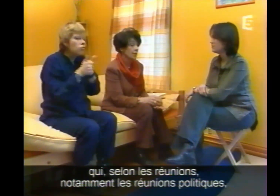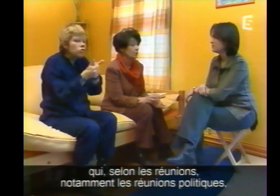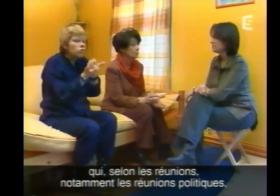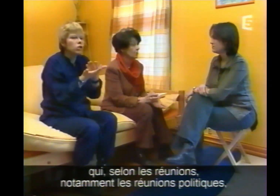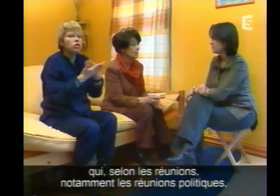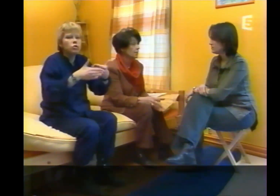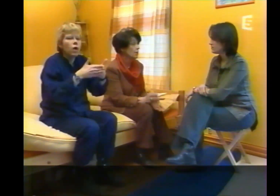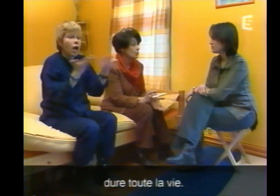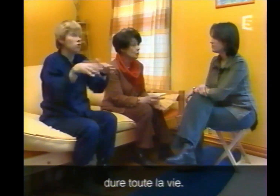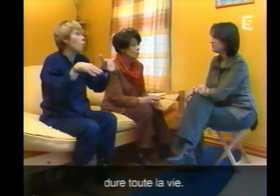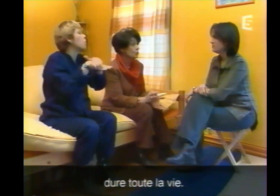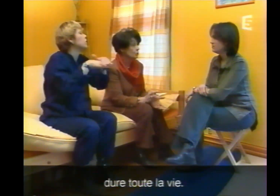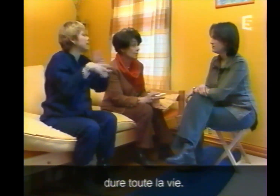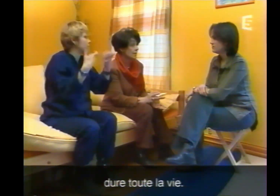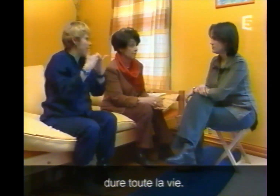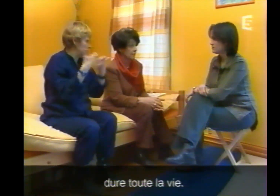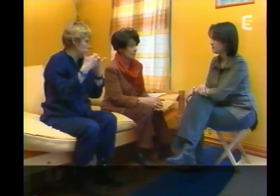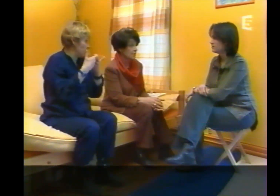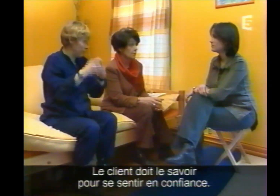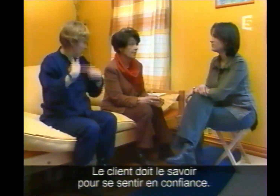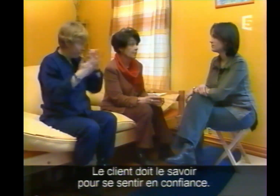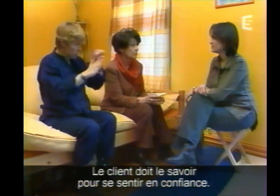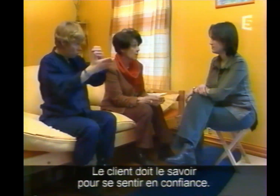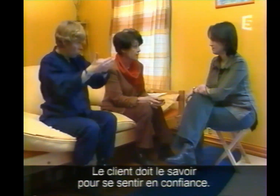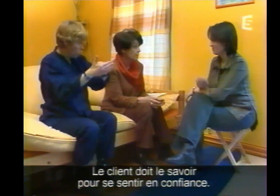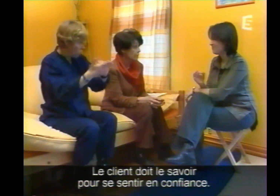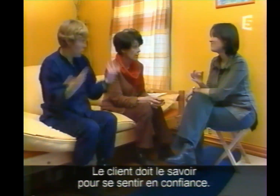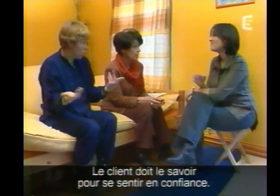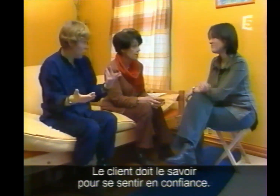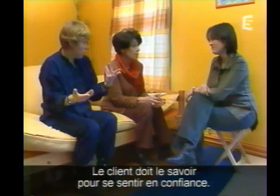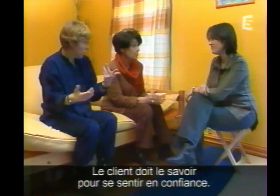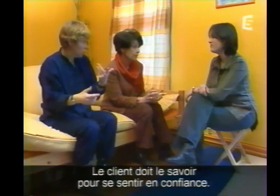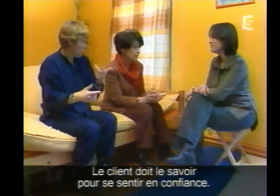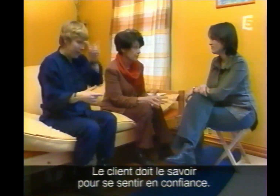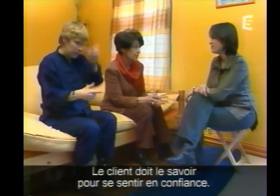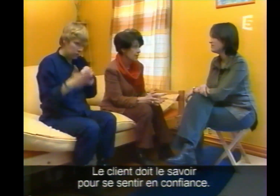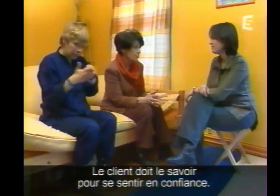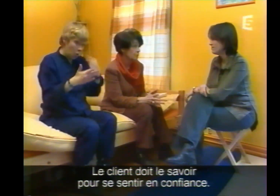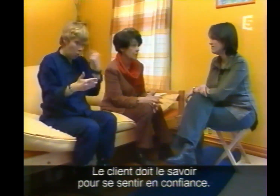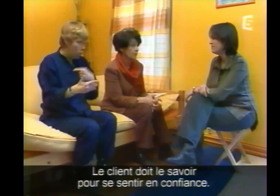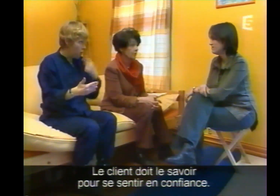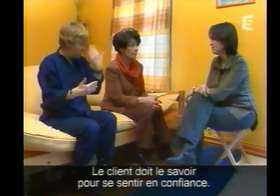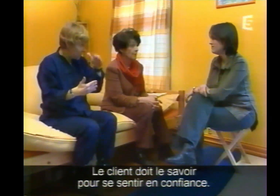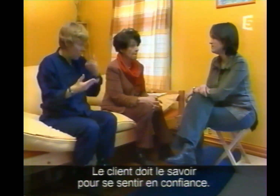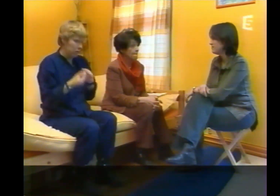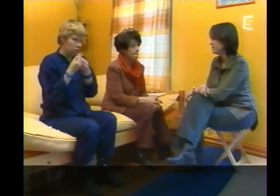réunions politiques, dure toute la vie. Le client doit le savoir pour se sentir en confiance.